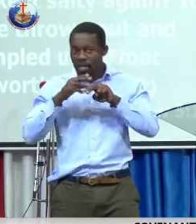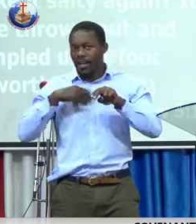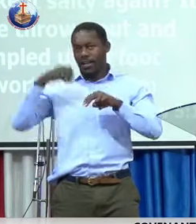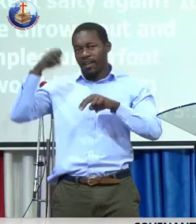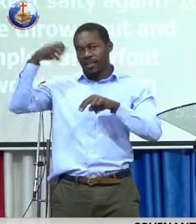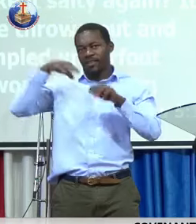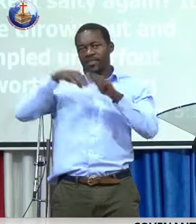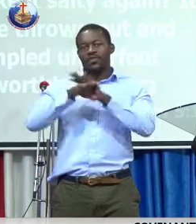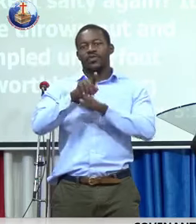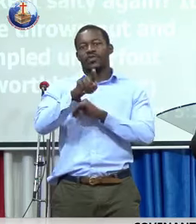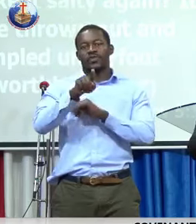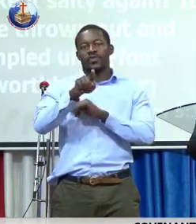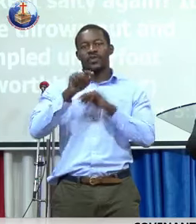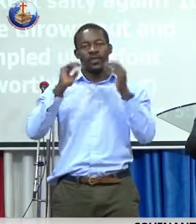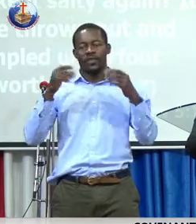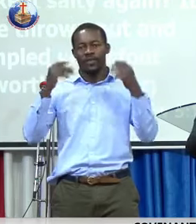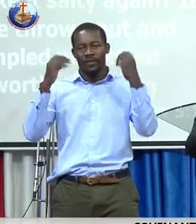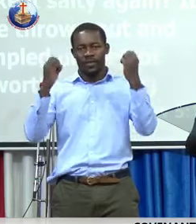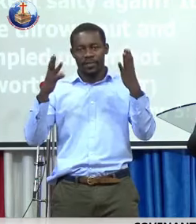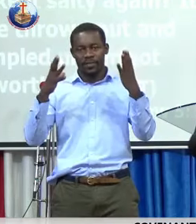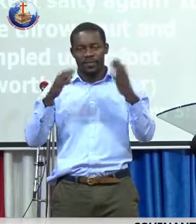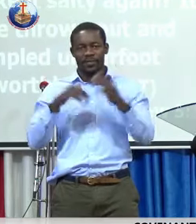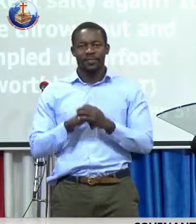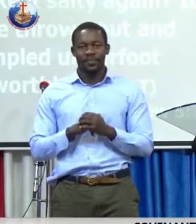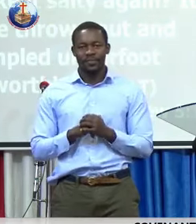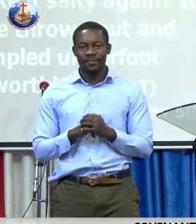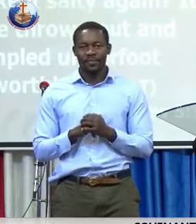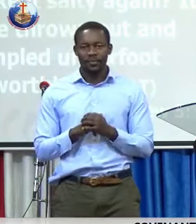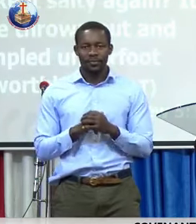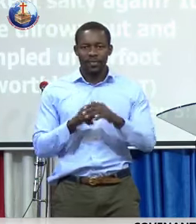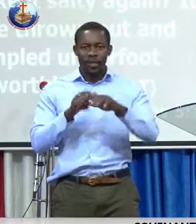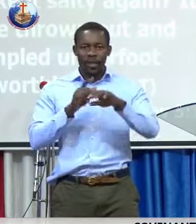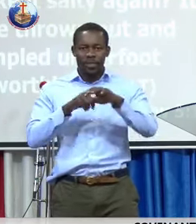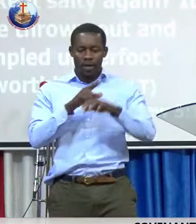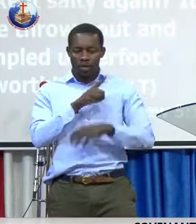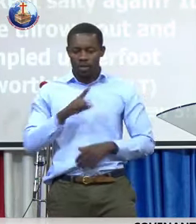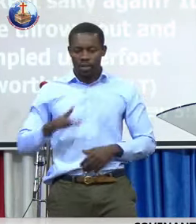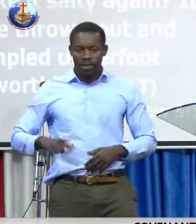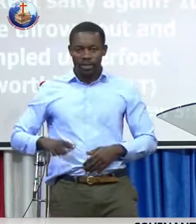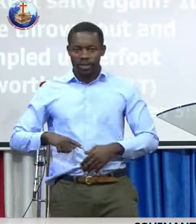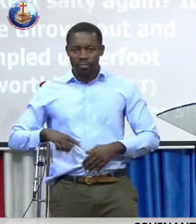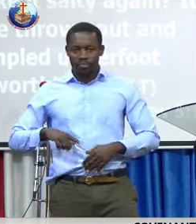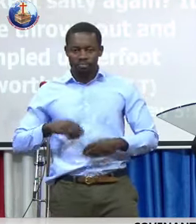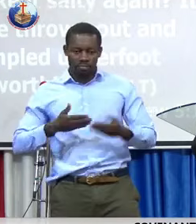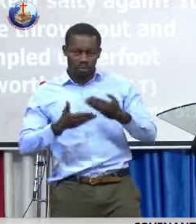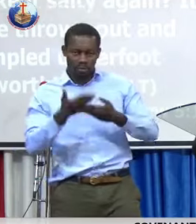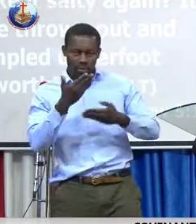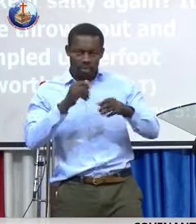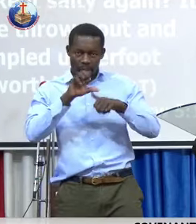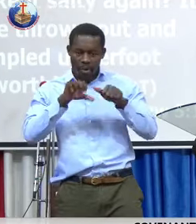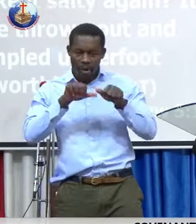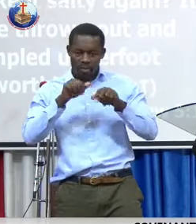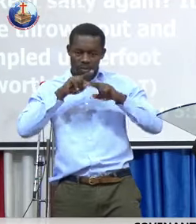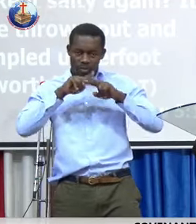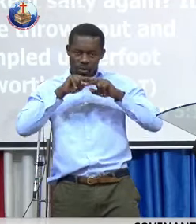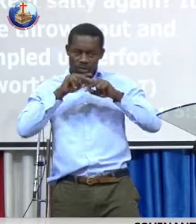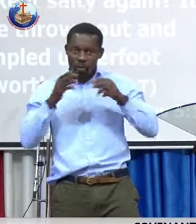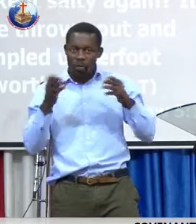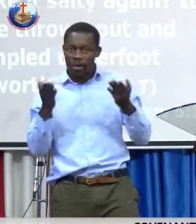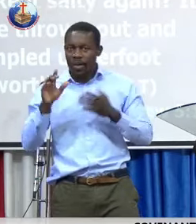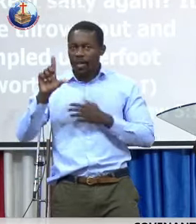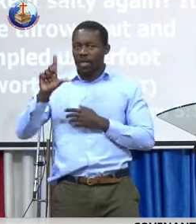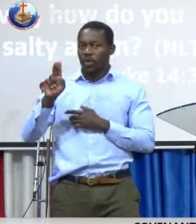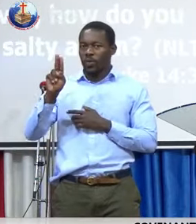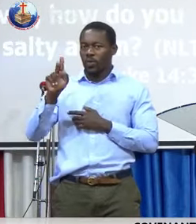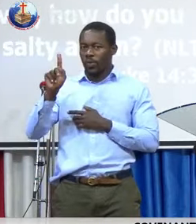chumvi na nuru ya ulimwengu. Hallelujah. Amen. So when the Lord is talking about salt in Luke, kwa hivyo Bwana anapoongelea chumvi katika kitabu